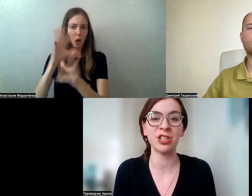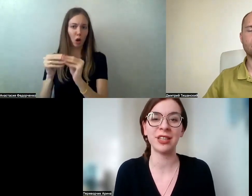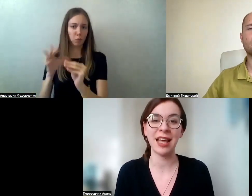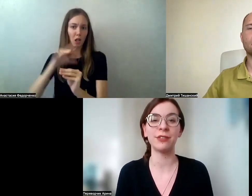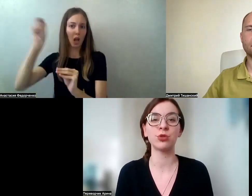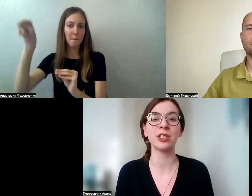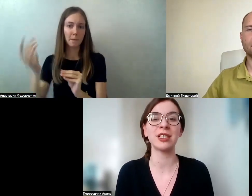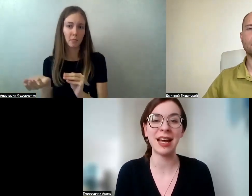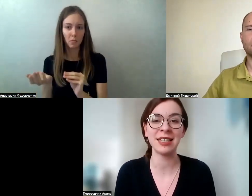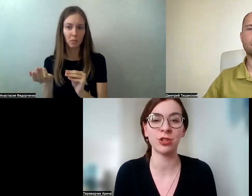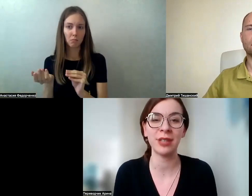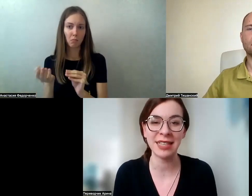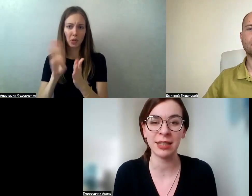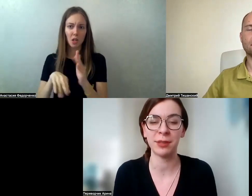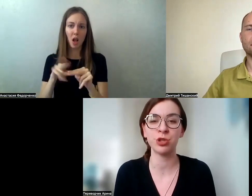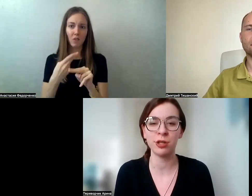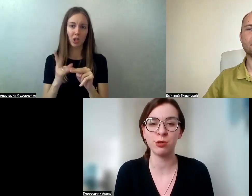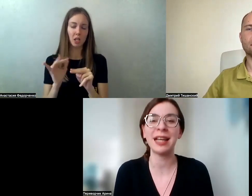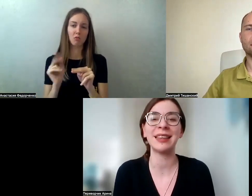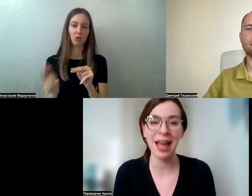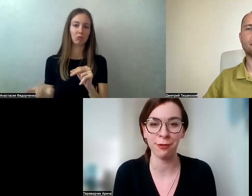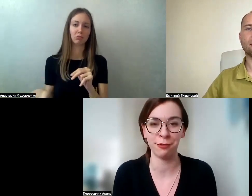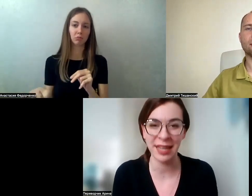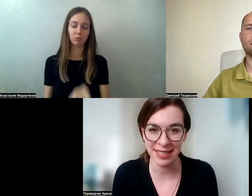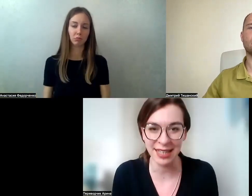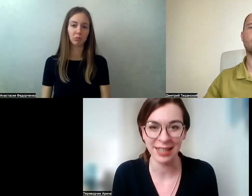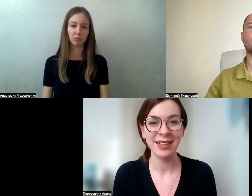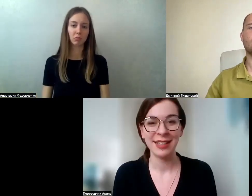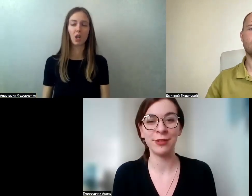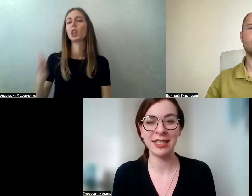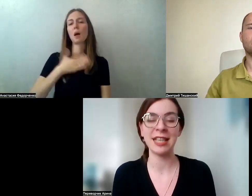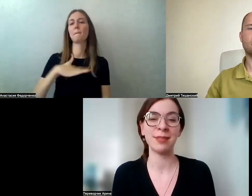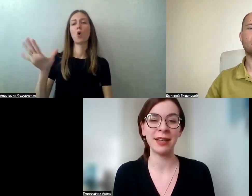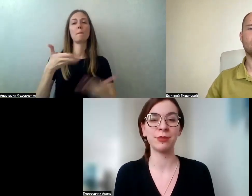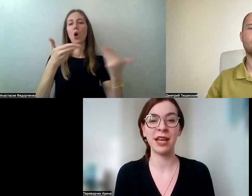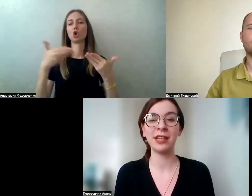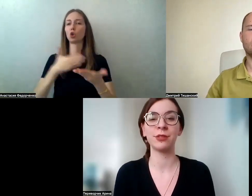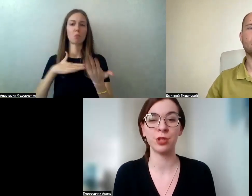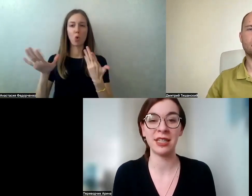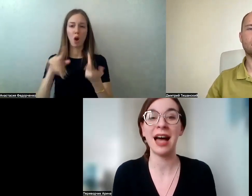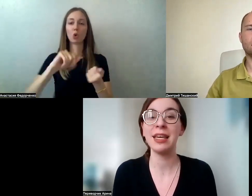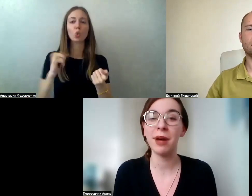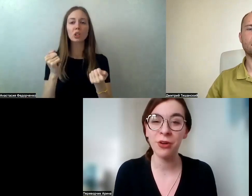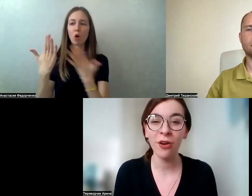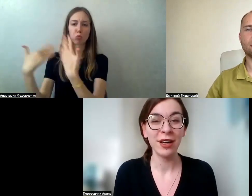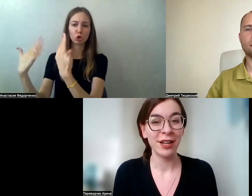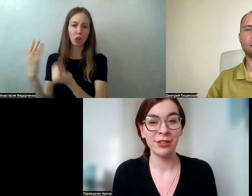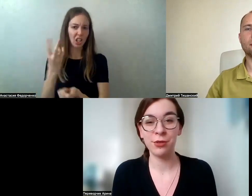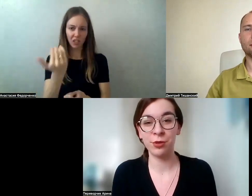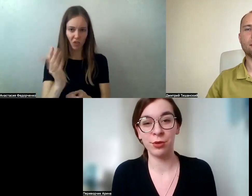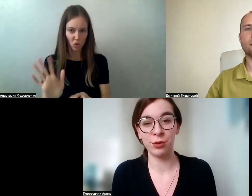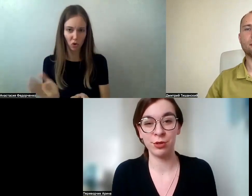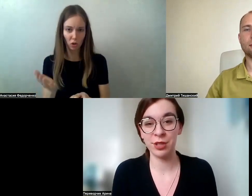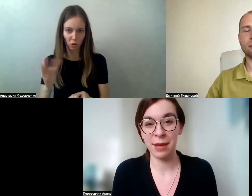жизнь, значит, на этого нужно стараться и что-то делать, потому что результат там, впереди, он не здесь, поэтому для этого нужно идти. А не мое,